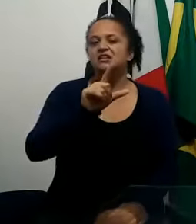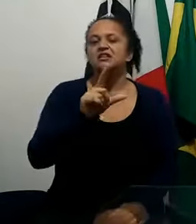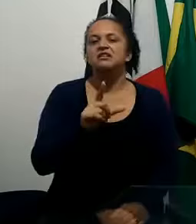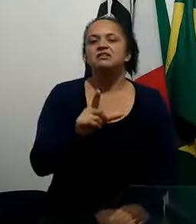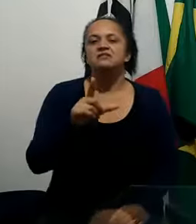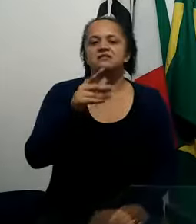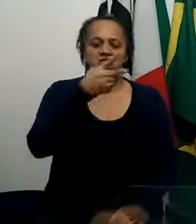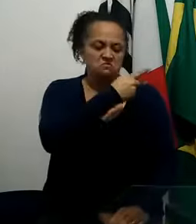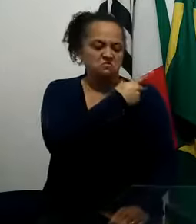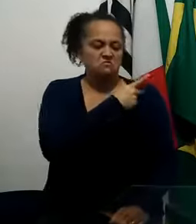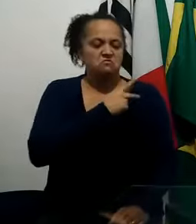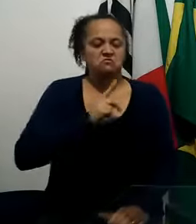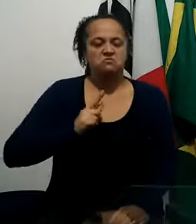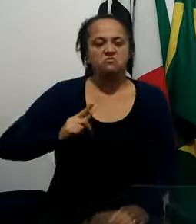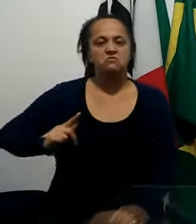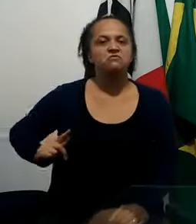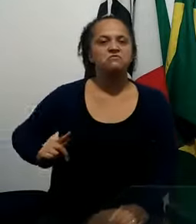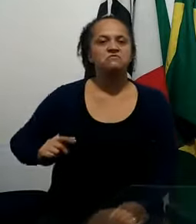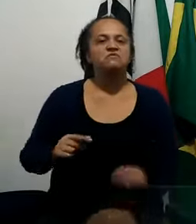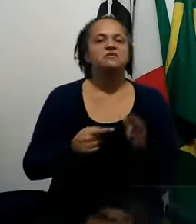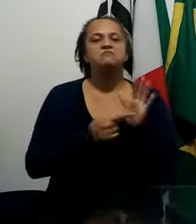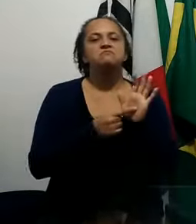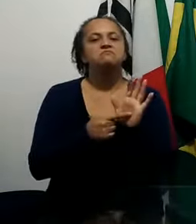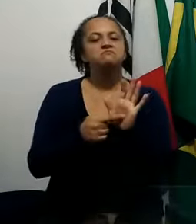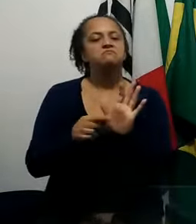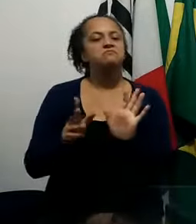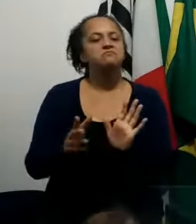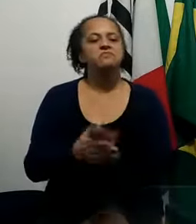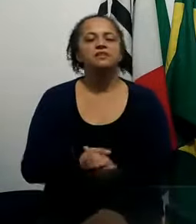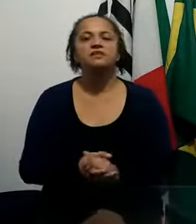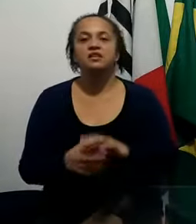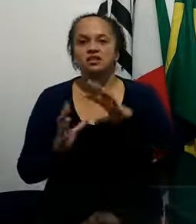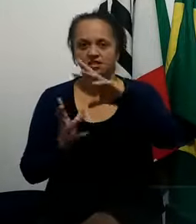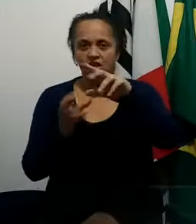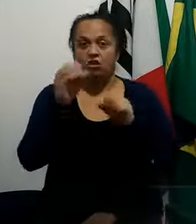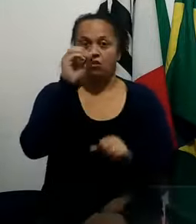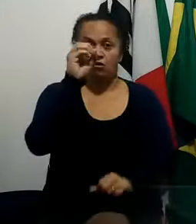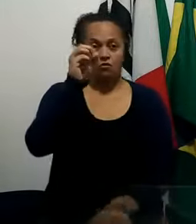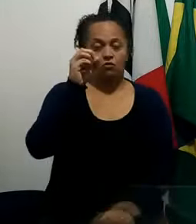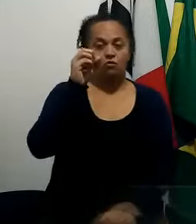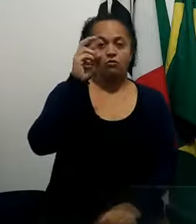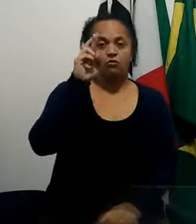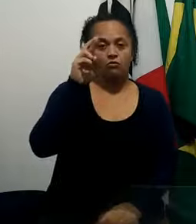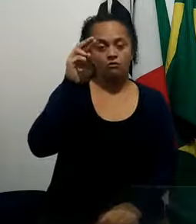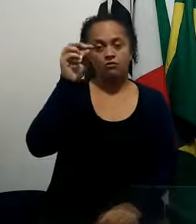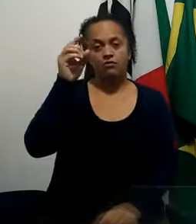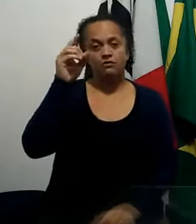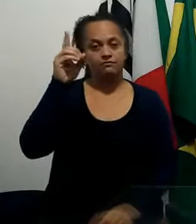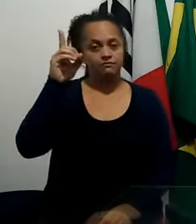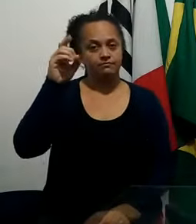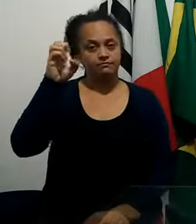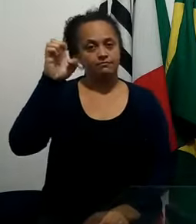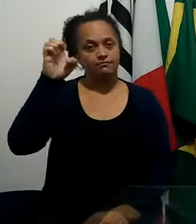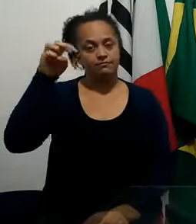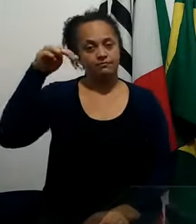o governo das nações, essa nova ordem mundial, que é chamado na Bíblia